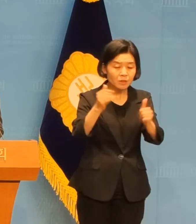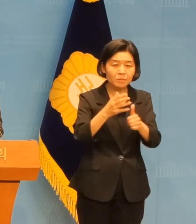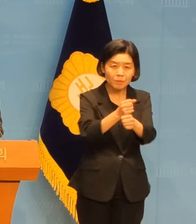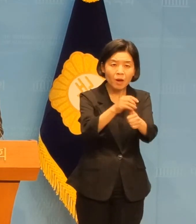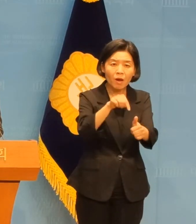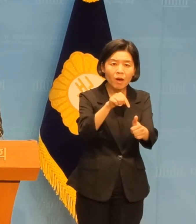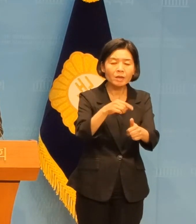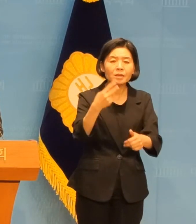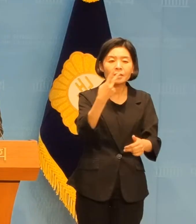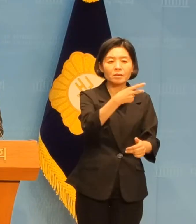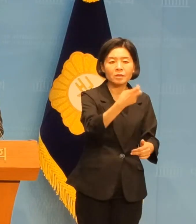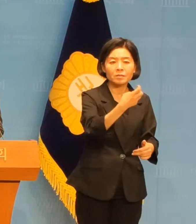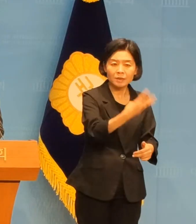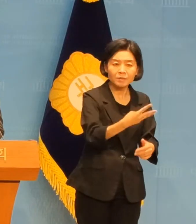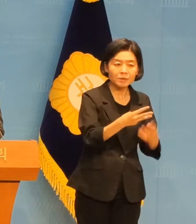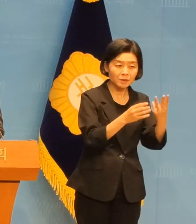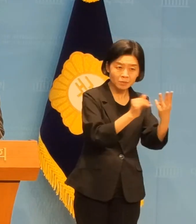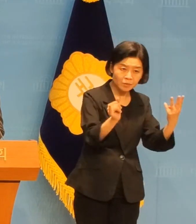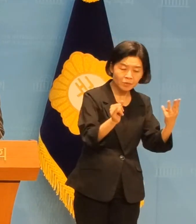2023년 3명에서